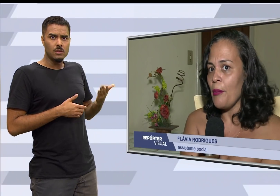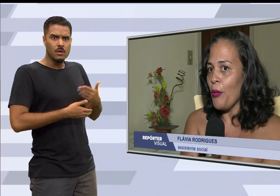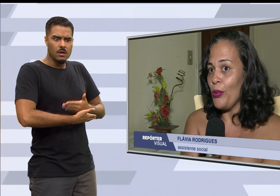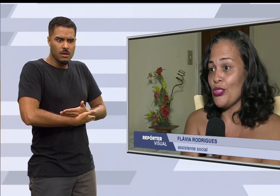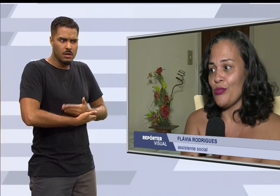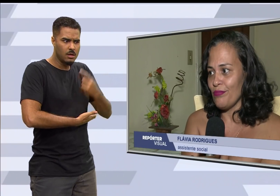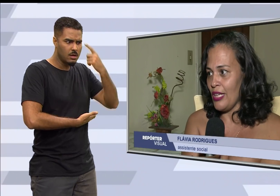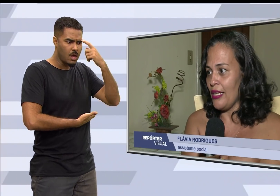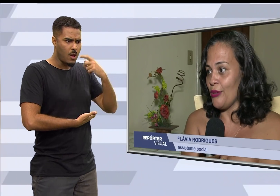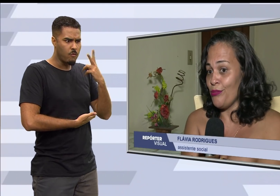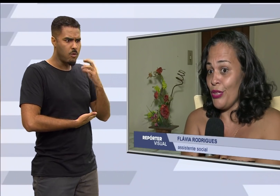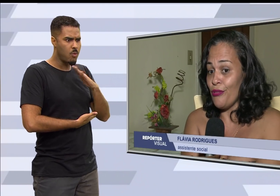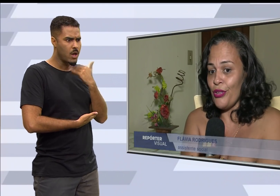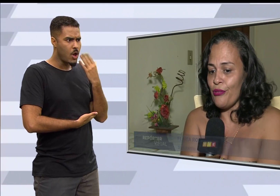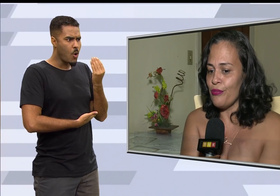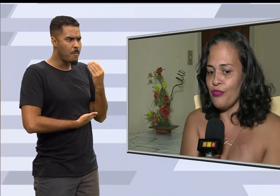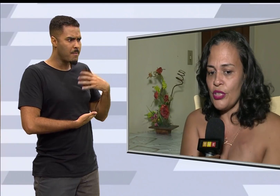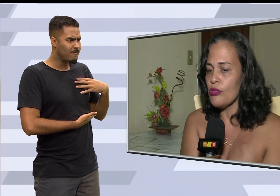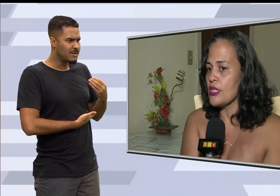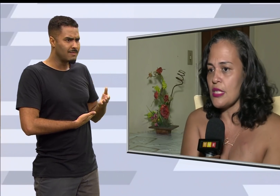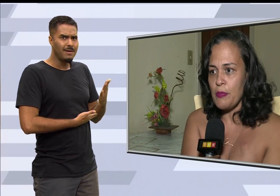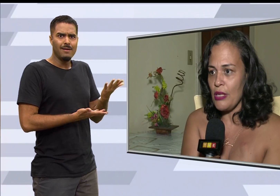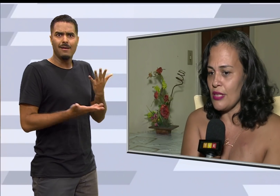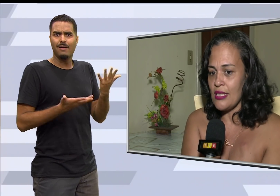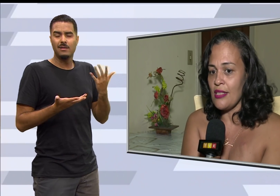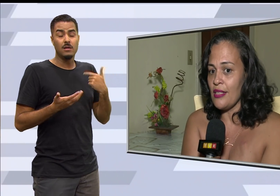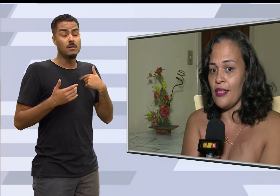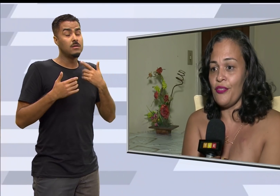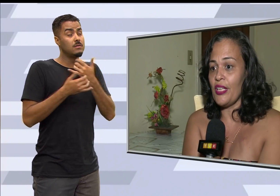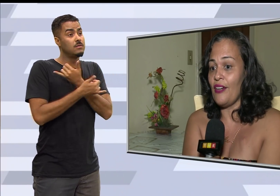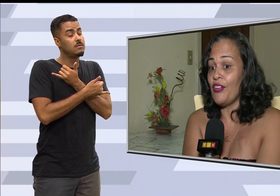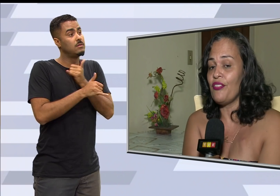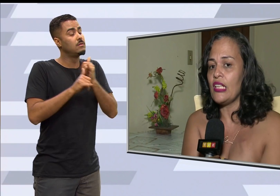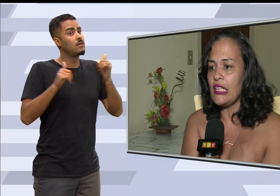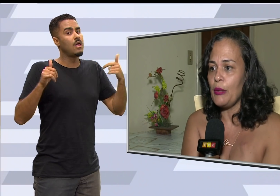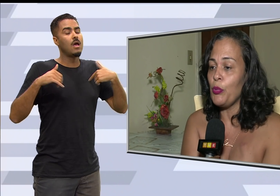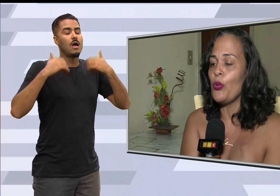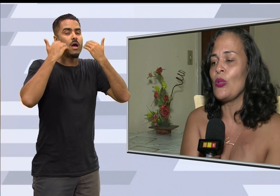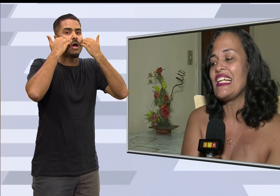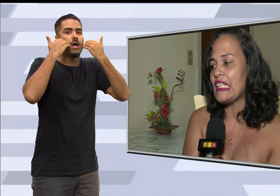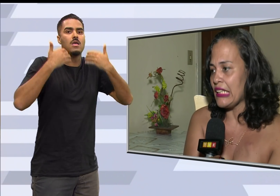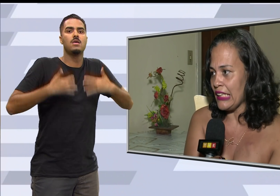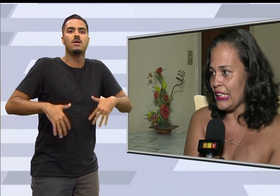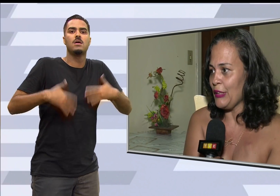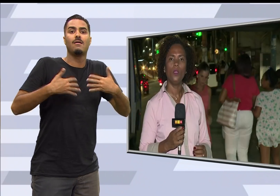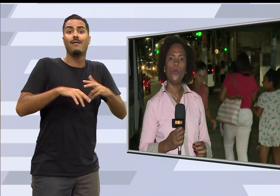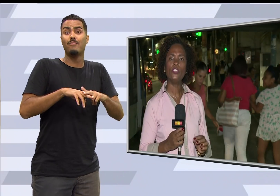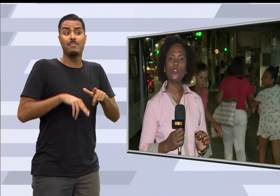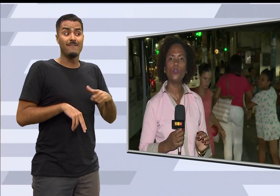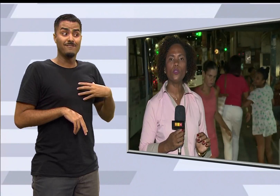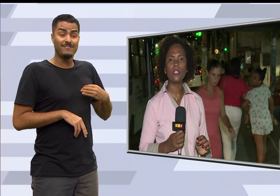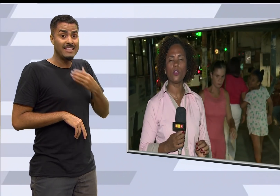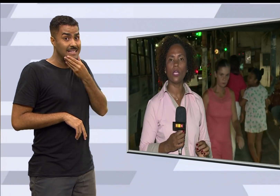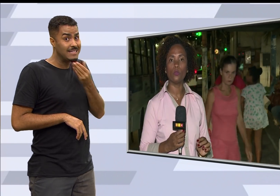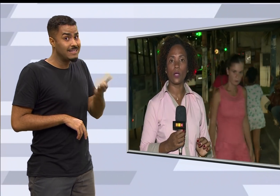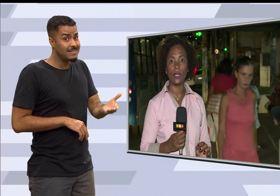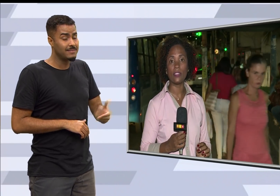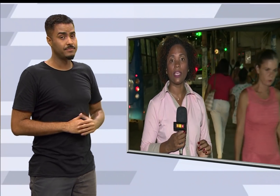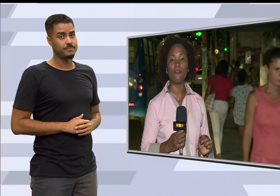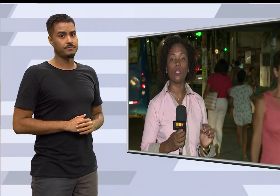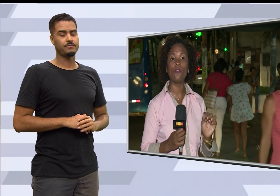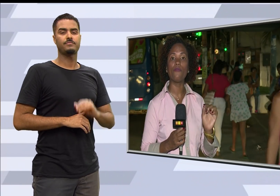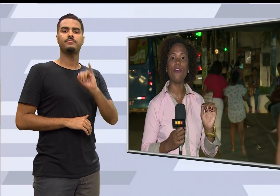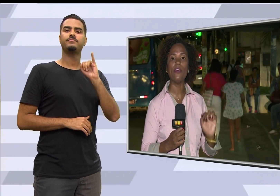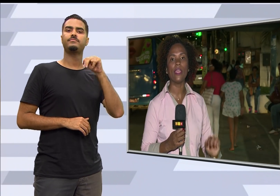só era a morte, né? Eu via o desespero assim e eu ficava aflita por conta dele. O Instituto Nacional do